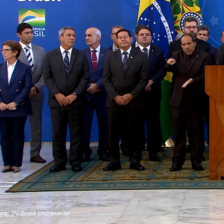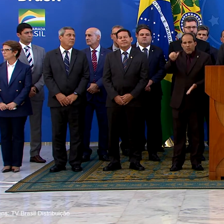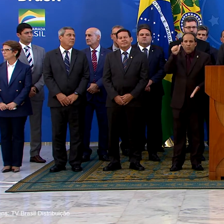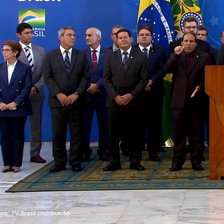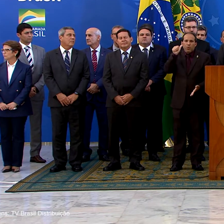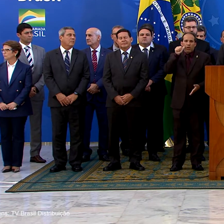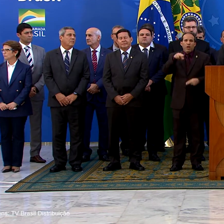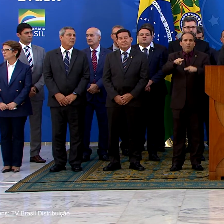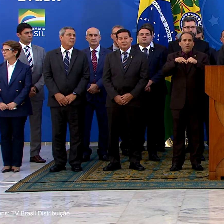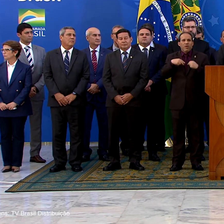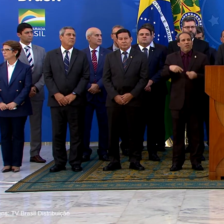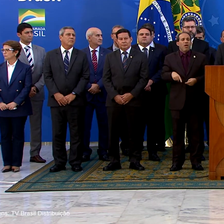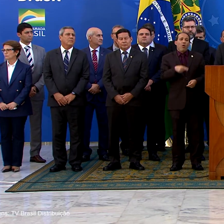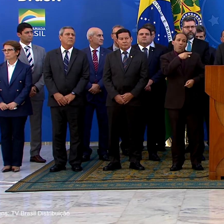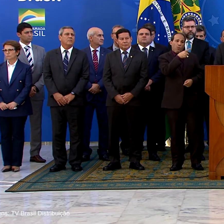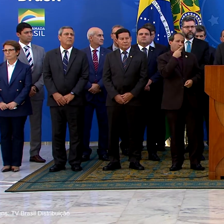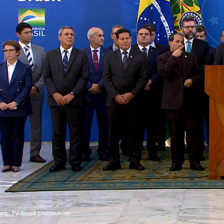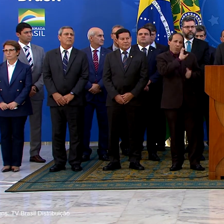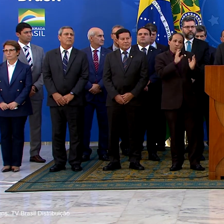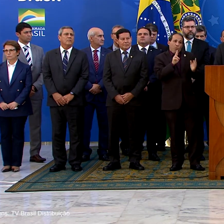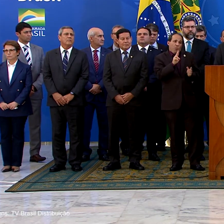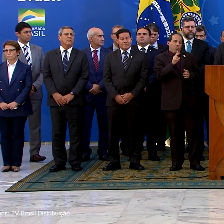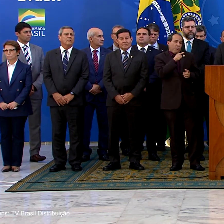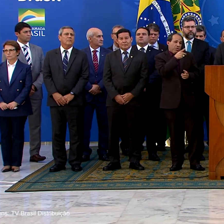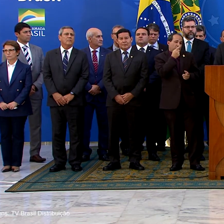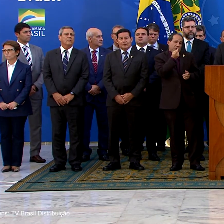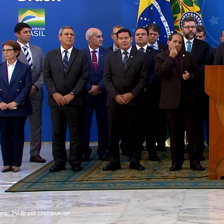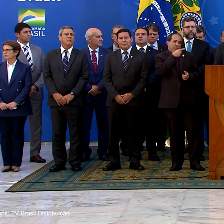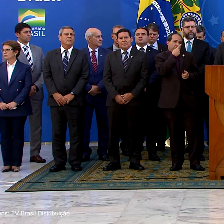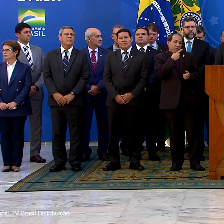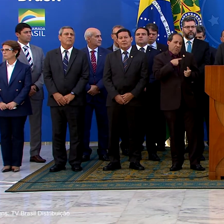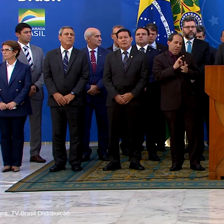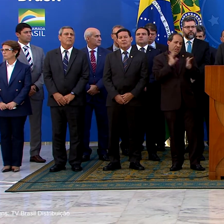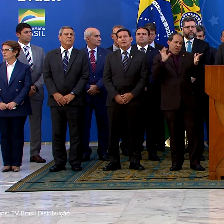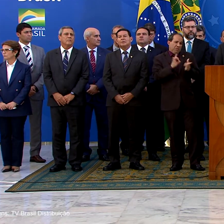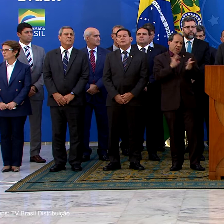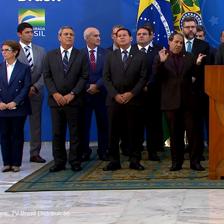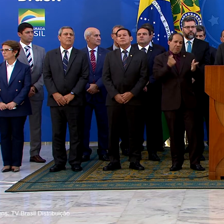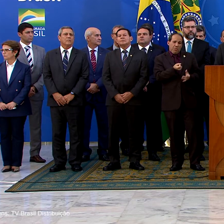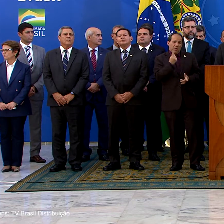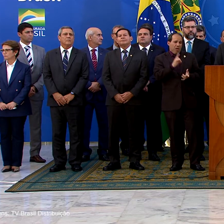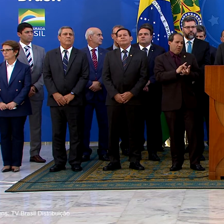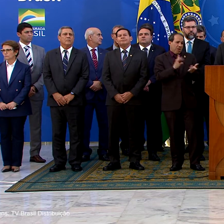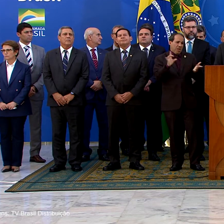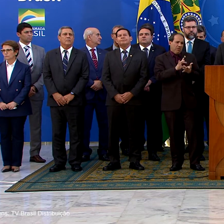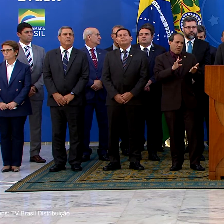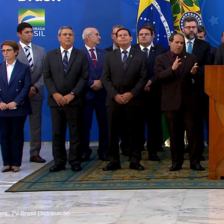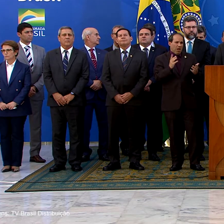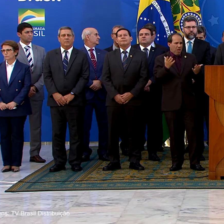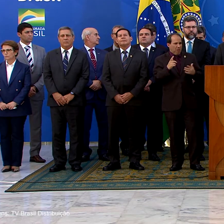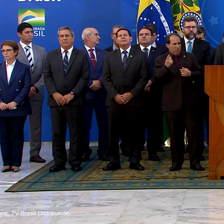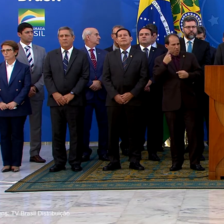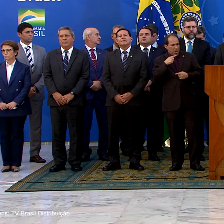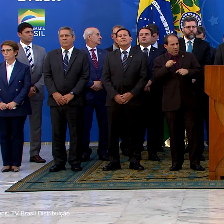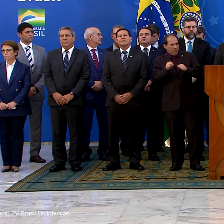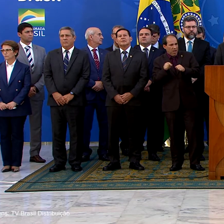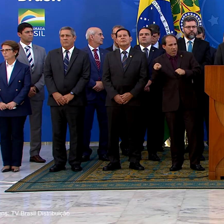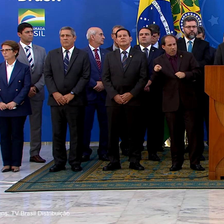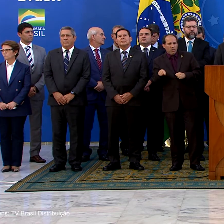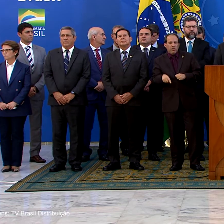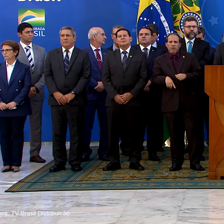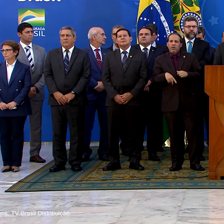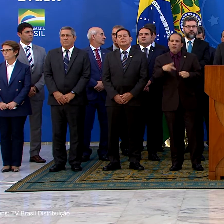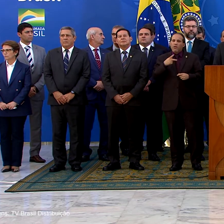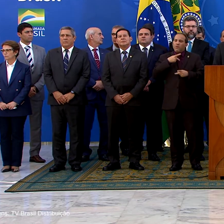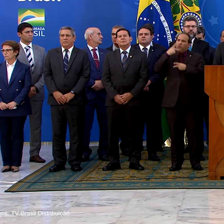tempo todo você me deu carta branca o e porteira fechada é mas quase sempre